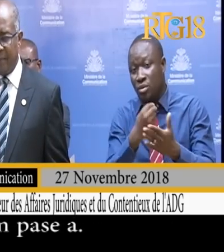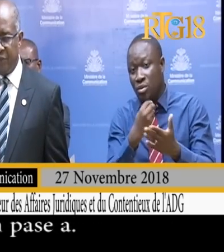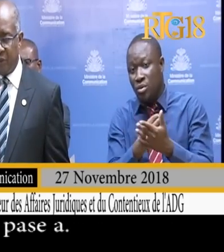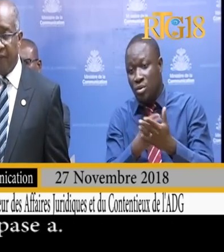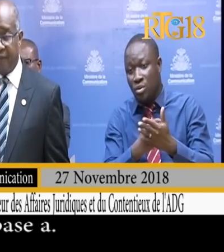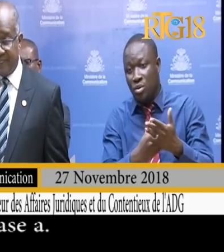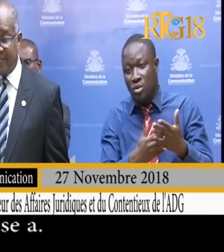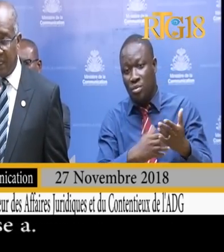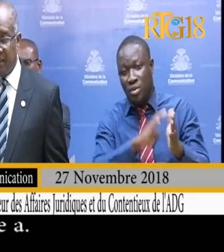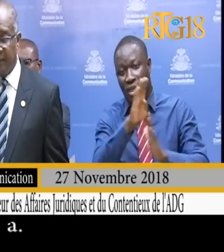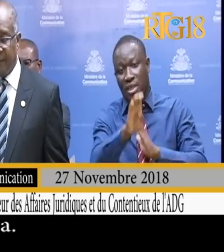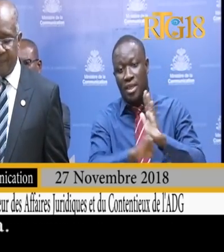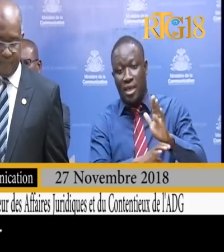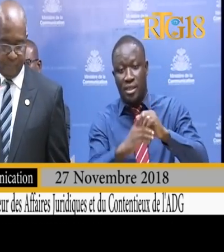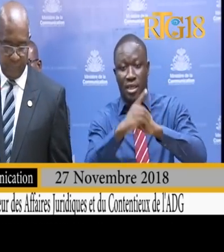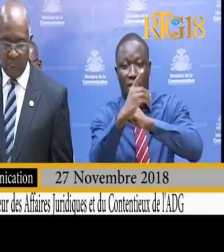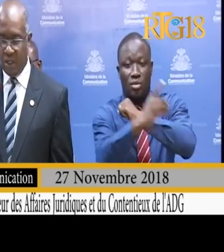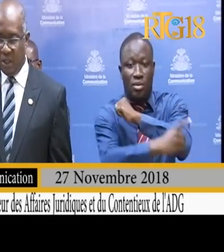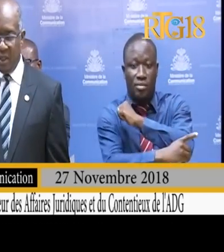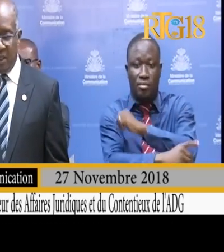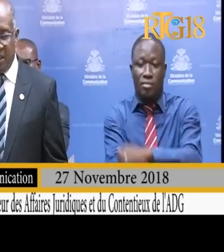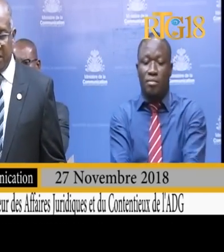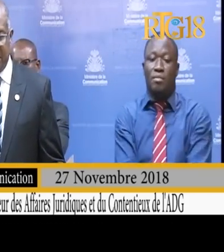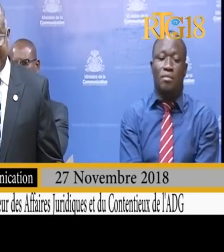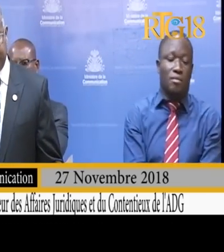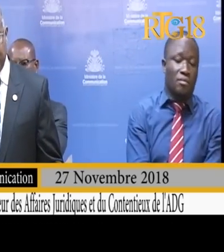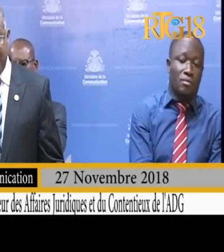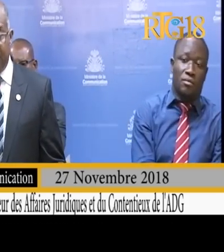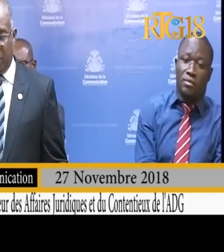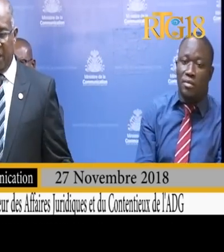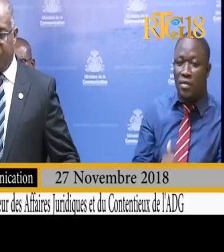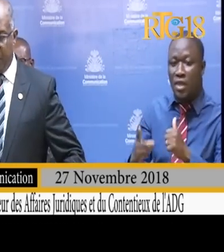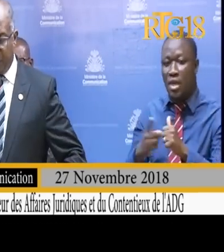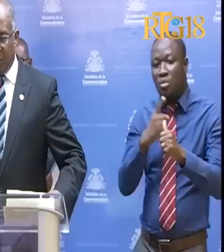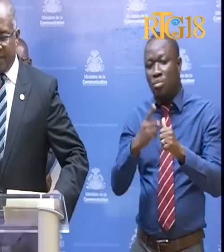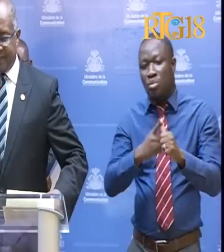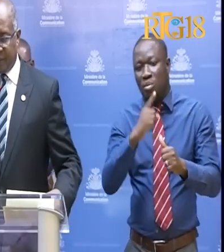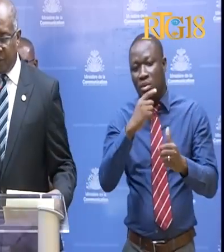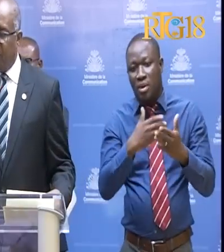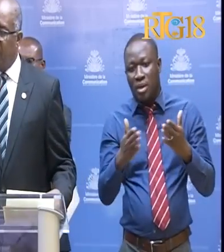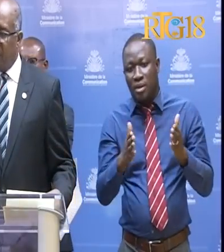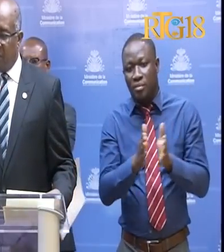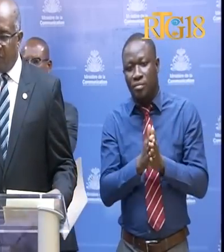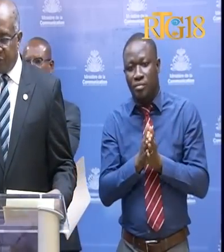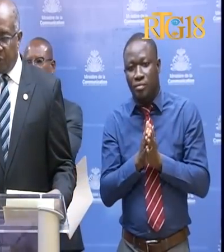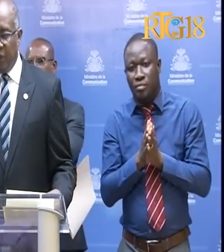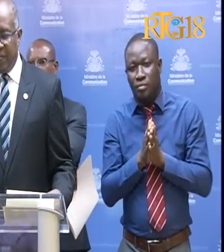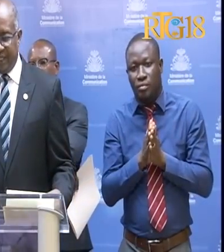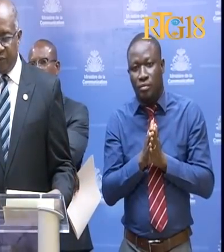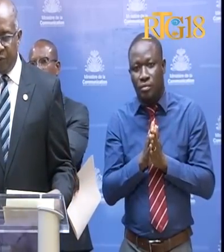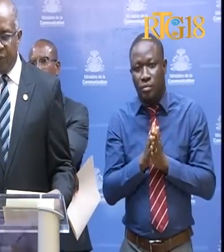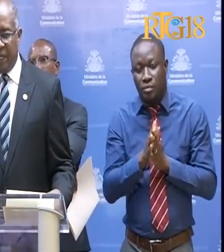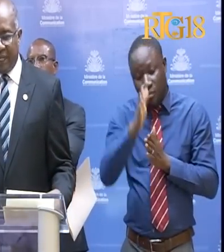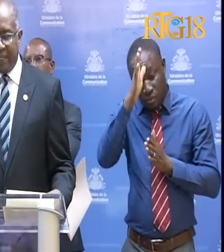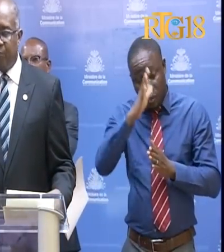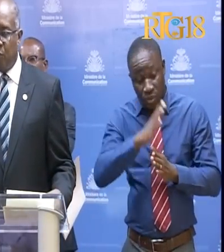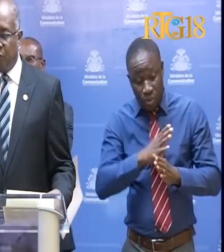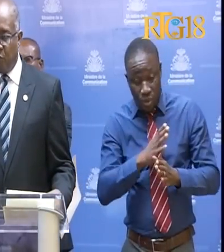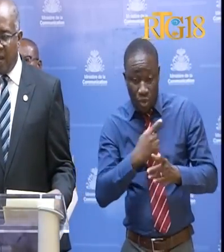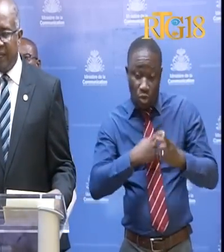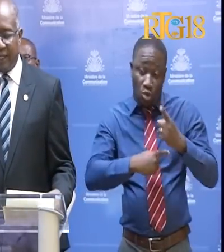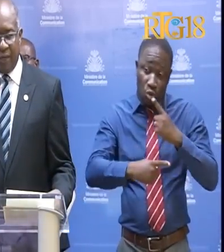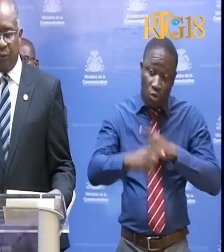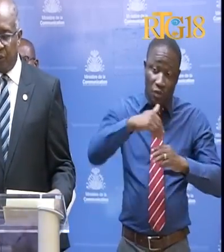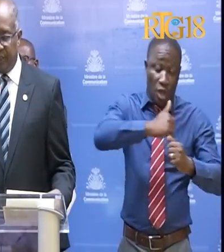travers sa mission fiscale. Ça, c'est le premier point. Le premier point,'est que monsieur est intervenu nan cadre